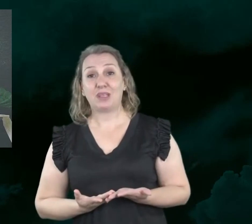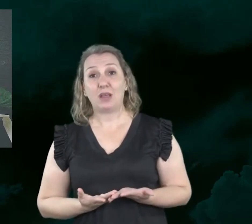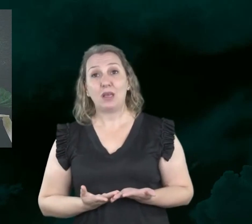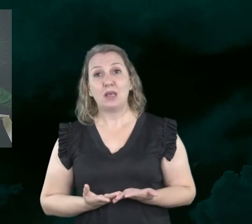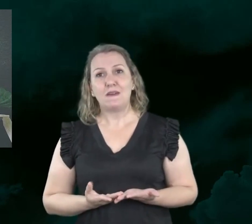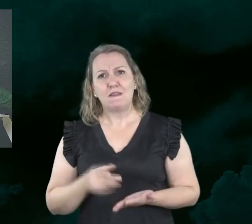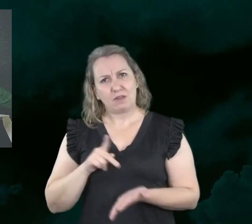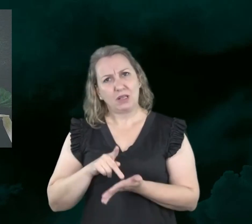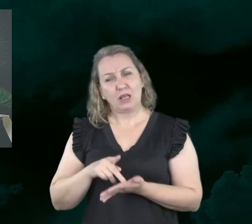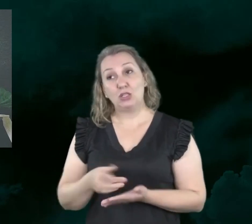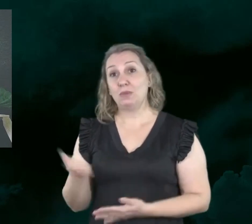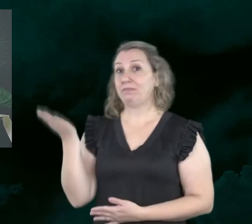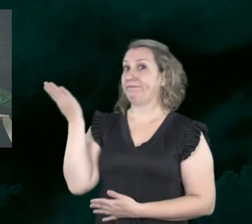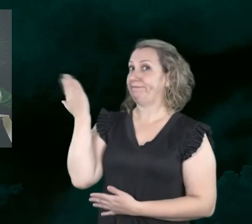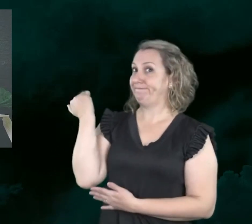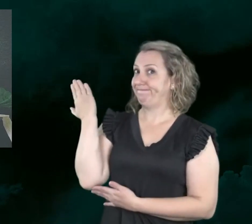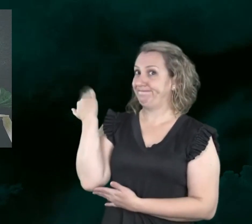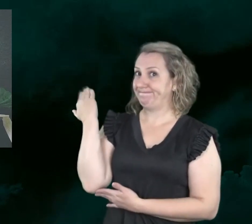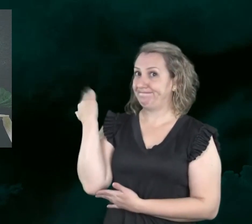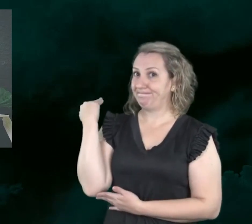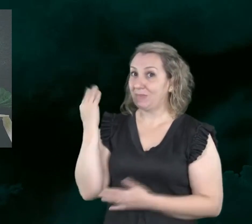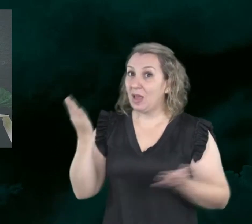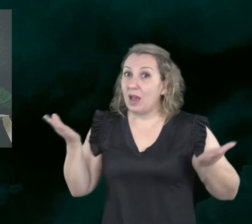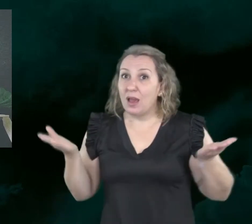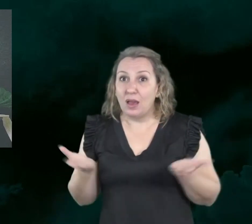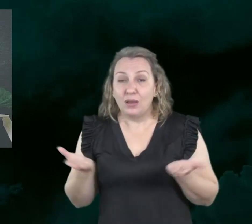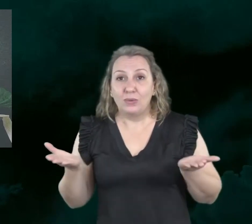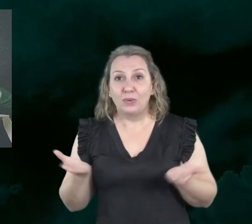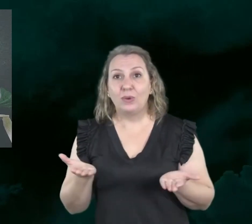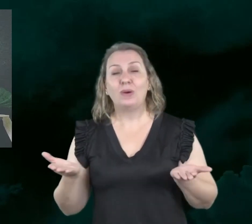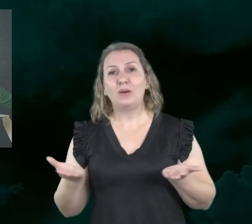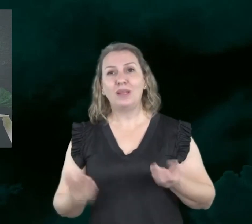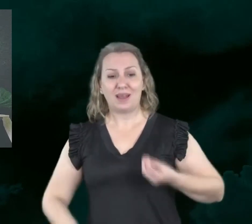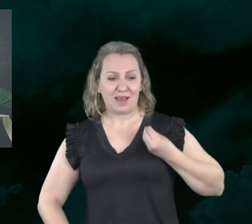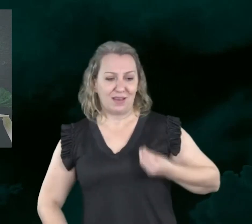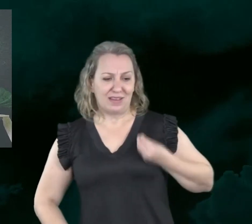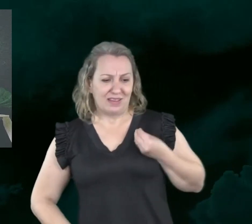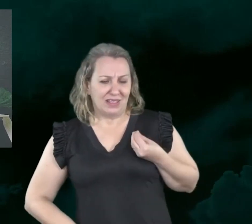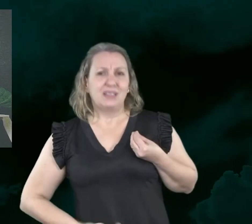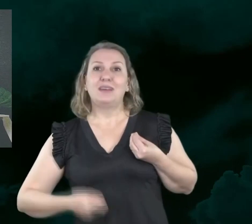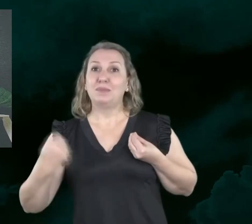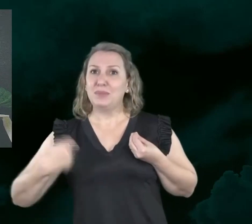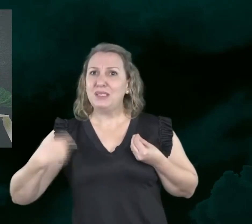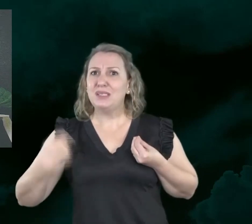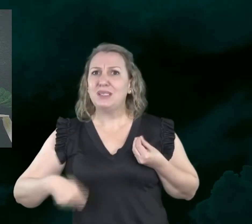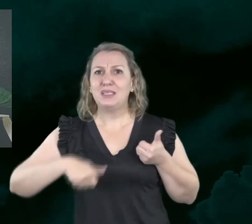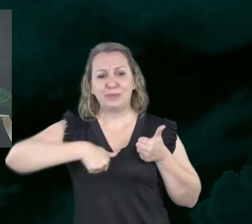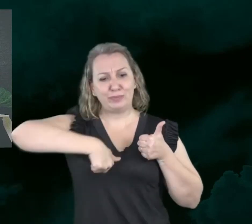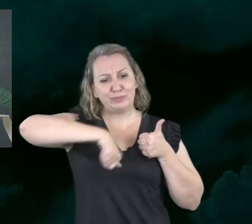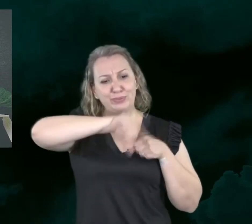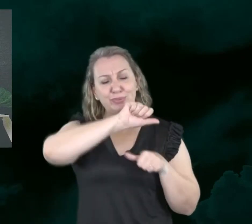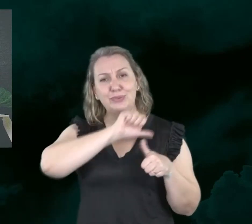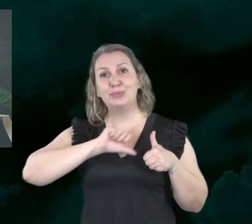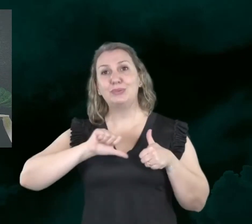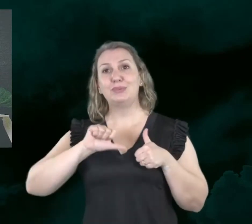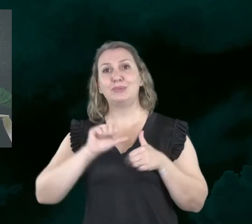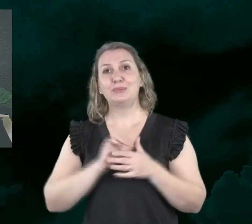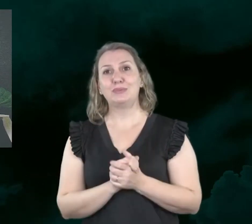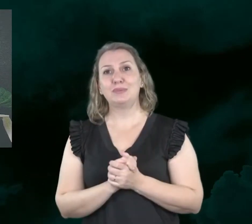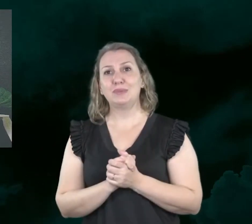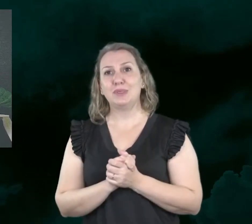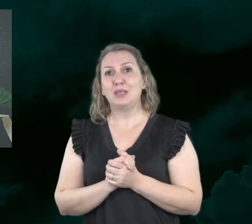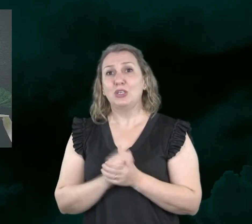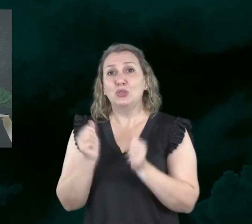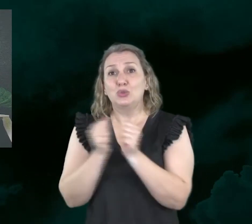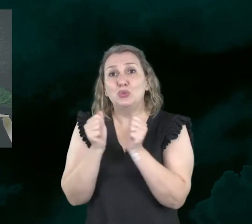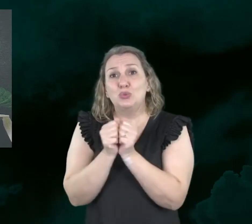nos ser reconstruído, a nossa pessoa precisa ser reconstruída, né, com a graça e também com a verdade.